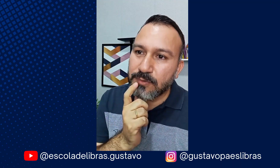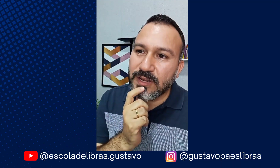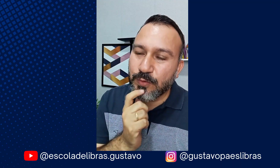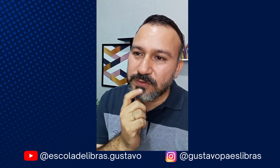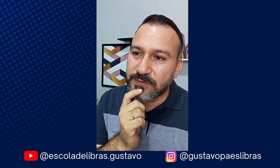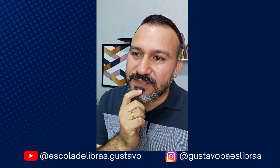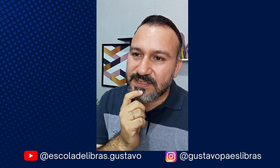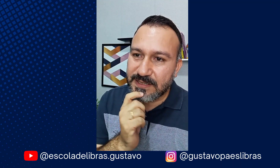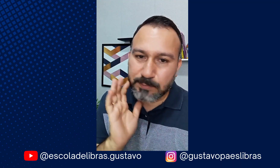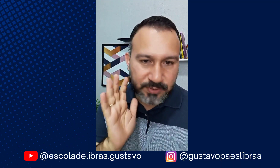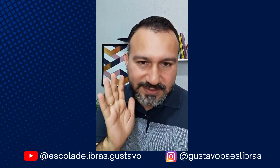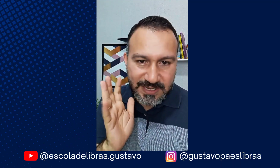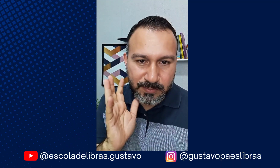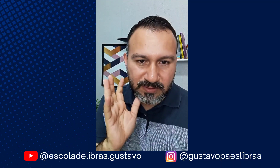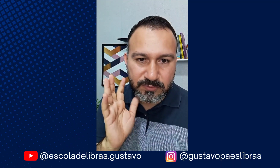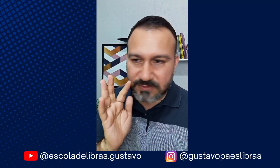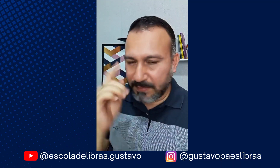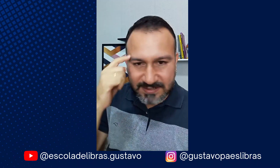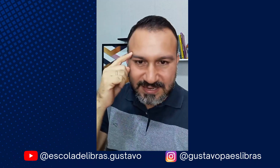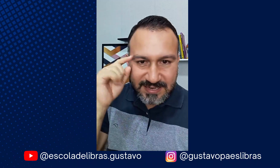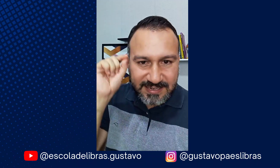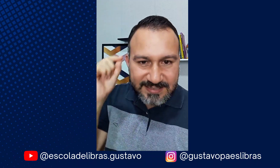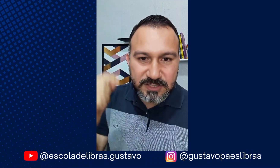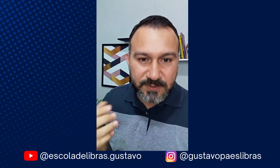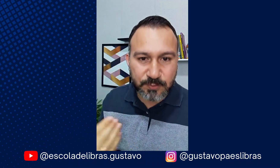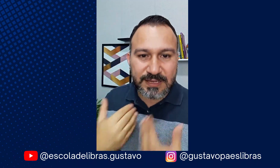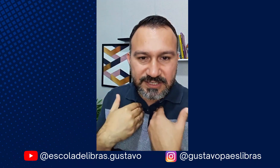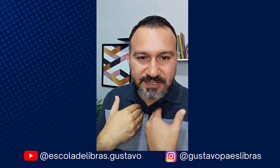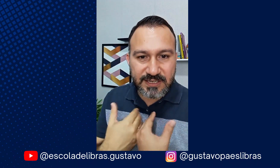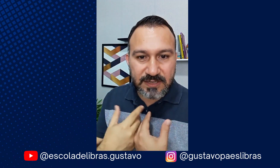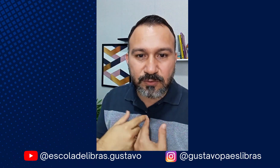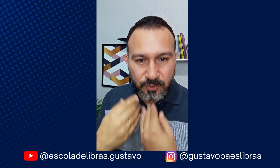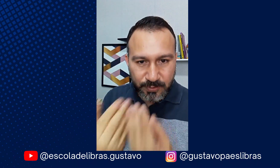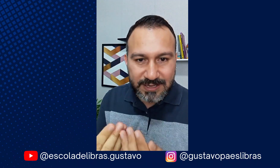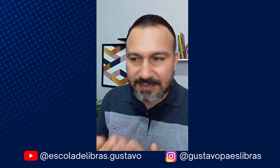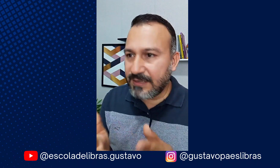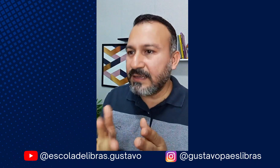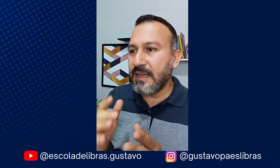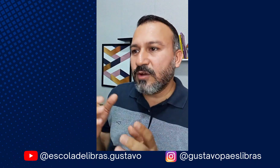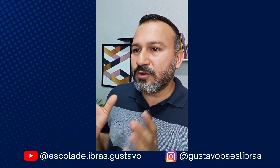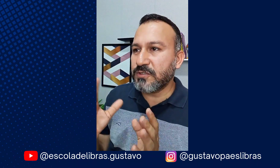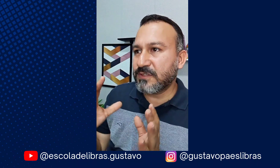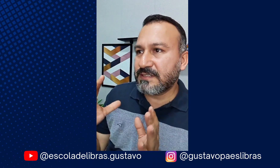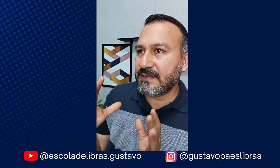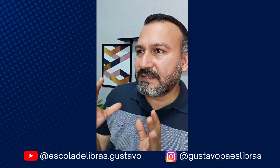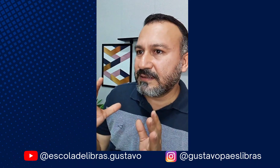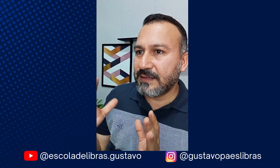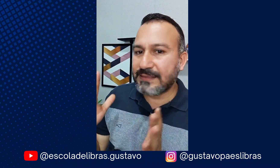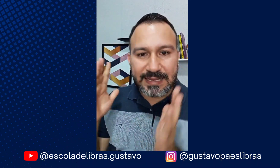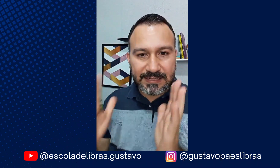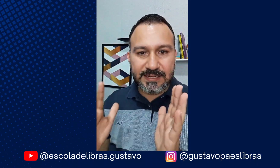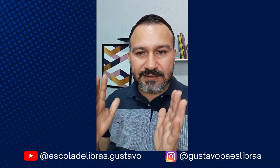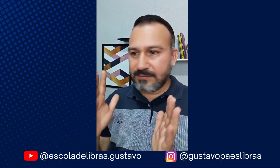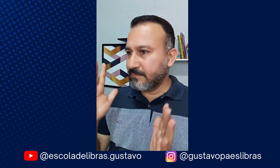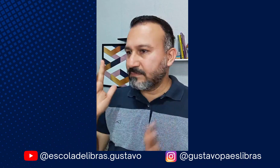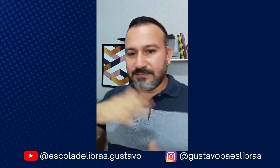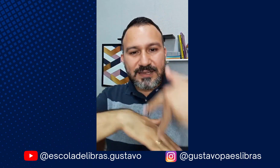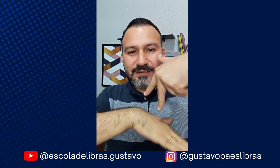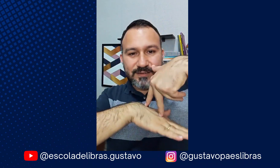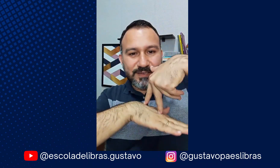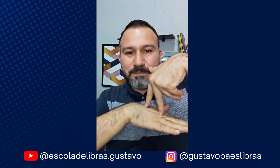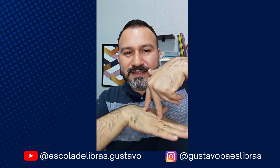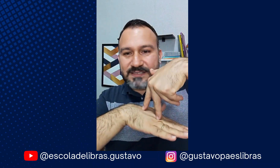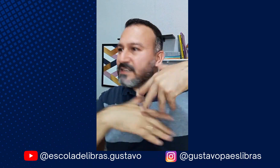quê? Porque quando você, por exemplo, vamos pensar aqui nessa dificuldade que eu coloquei aqui, onde você tá ali,